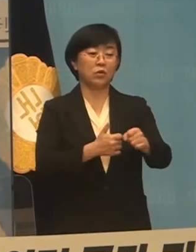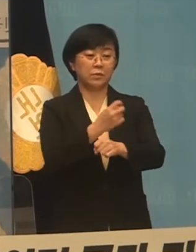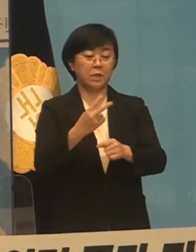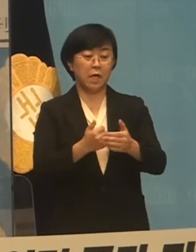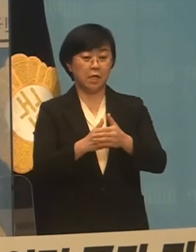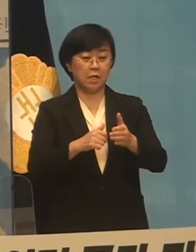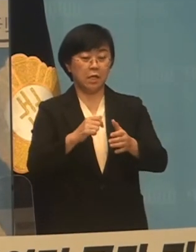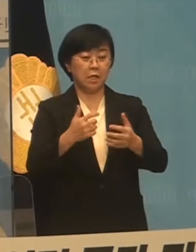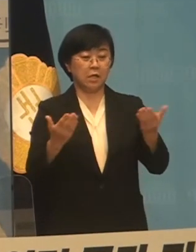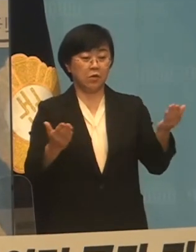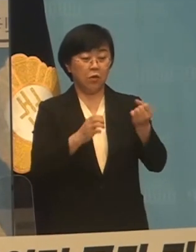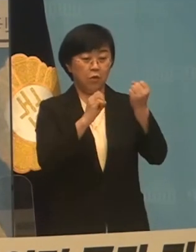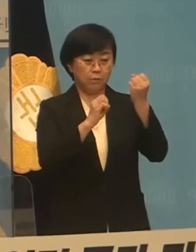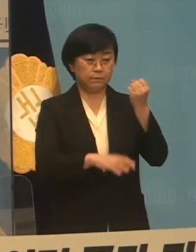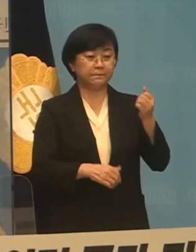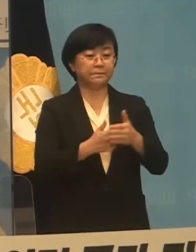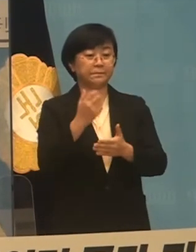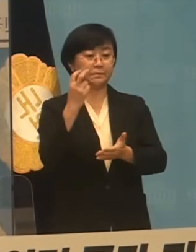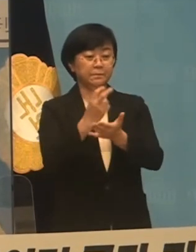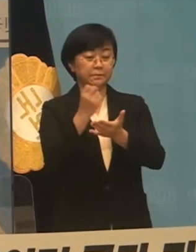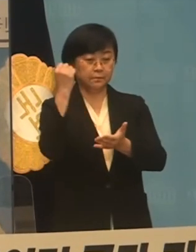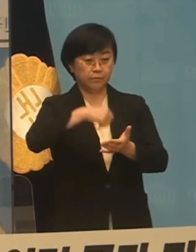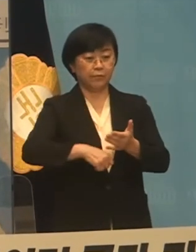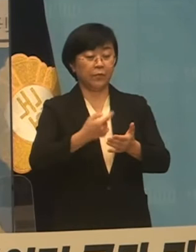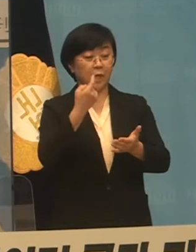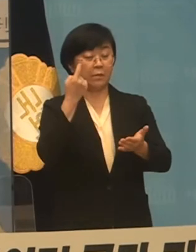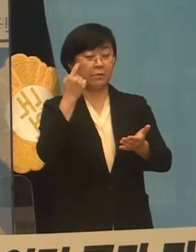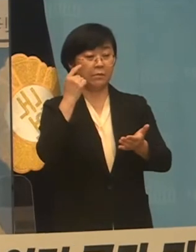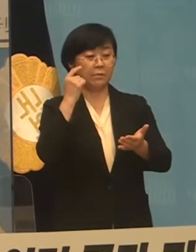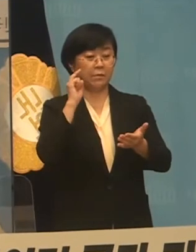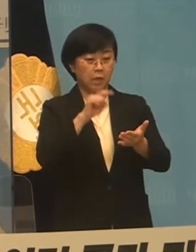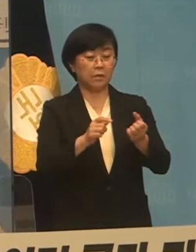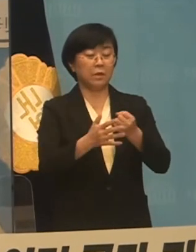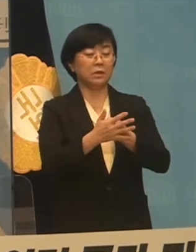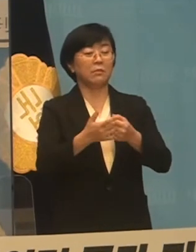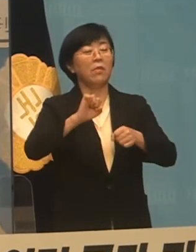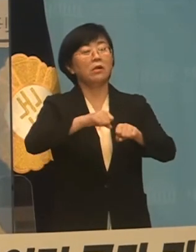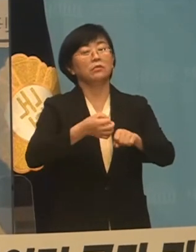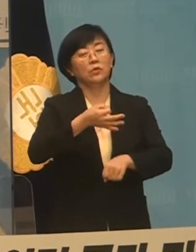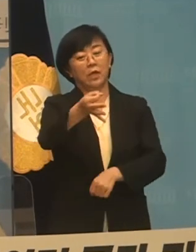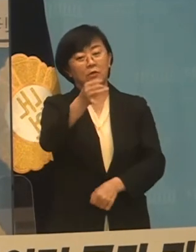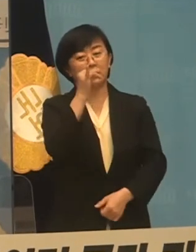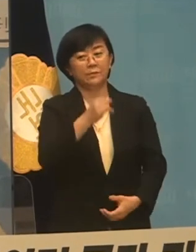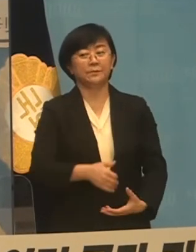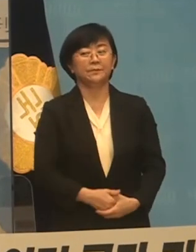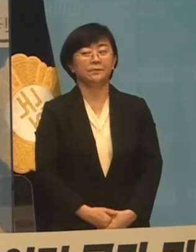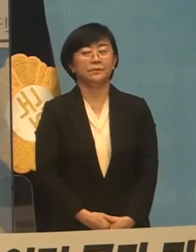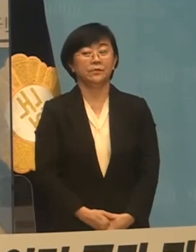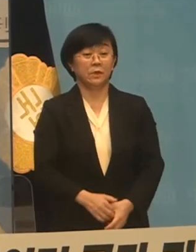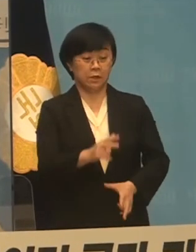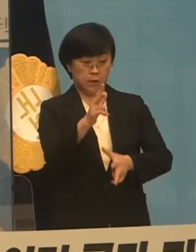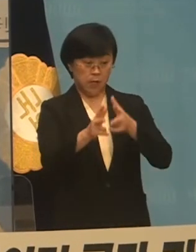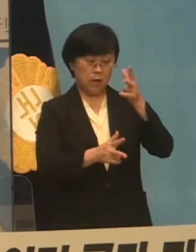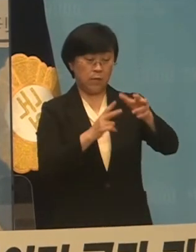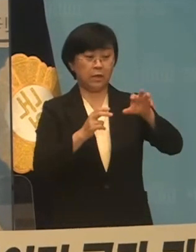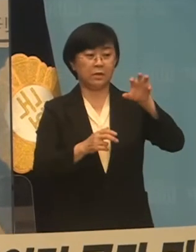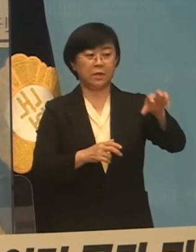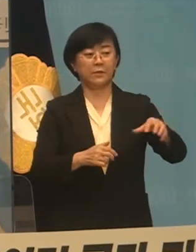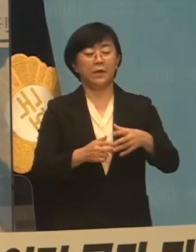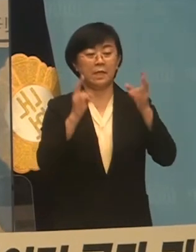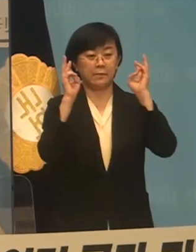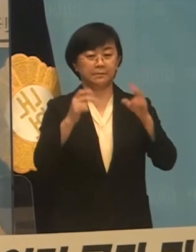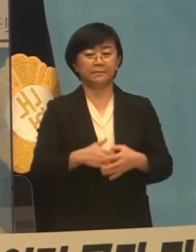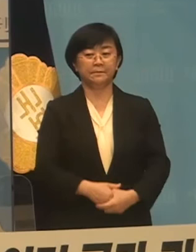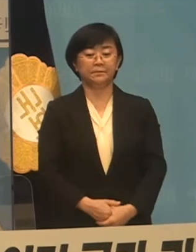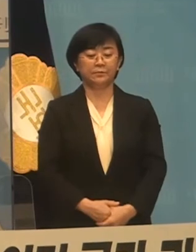해서 노동부에 그게 적발이 됐습니다. 그래서 벌금까지 물었던 사업장입니다. 이런 사업장인데